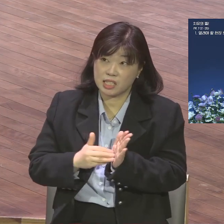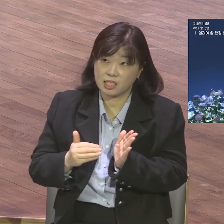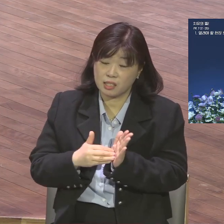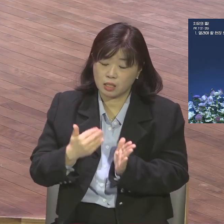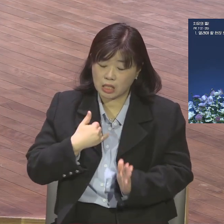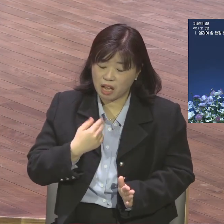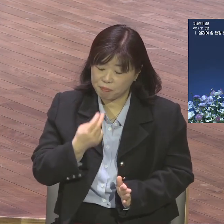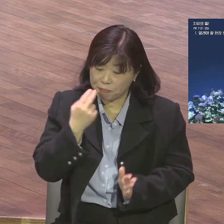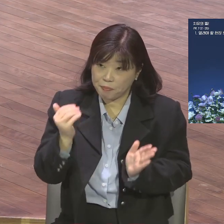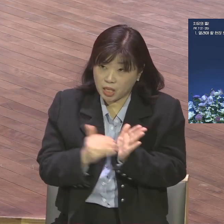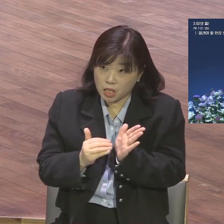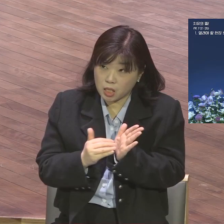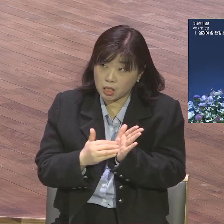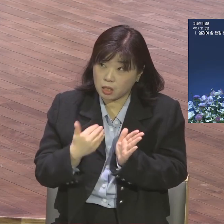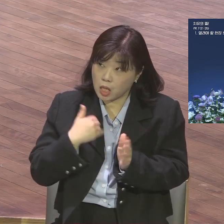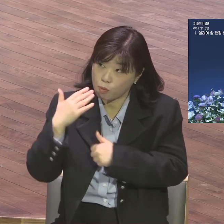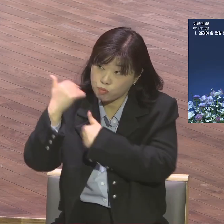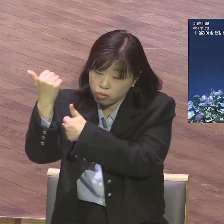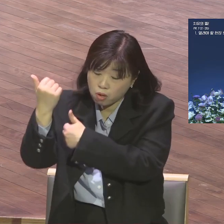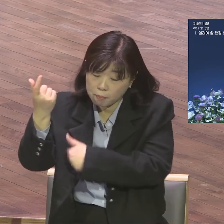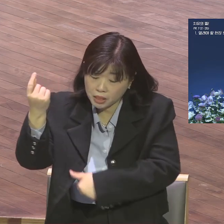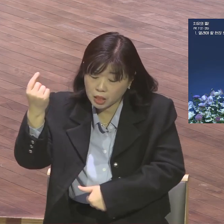여기까지 하나님 여기까지 끝나는 거예요.